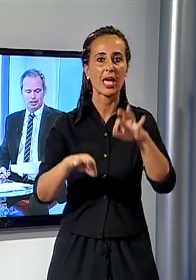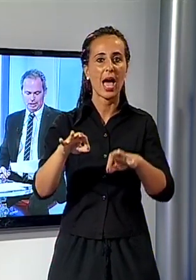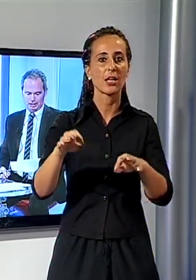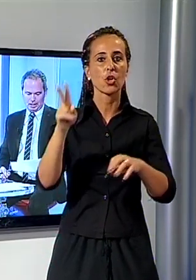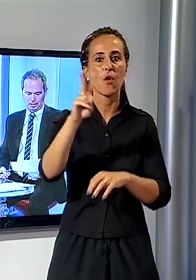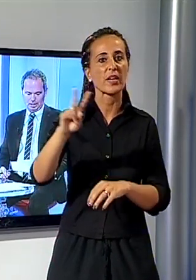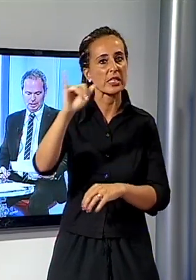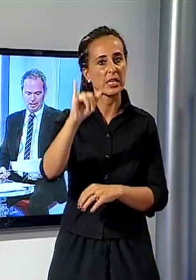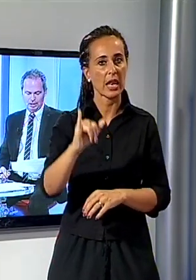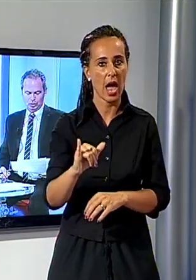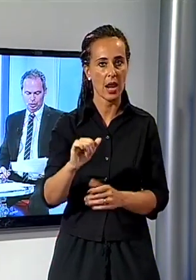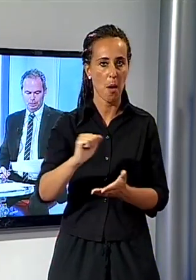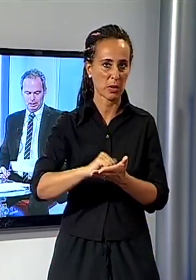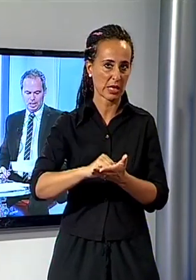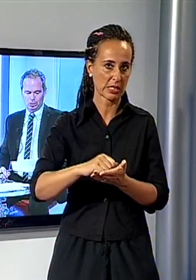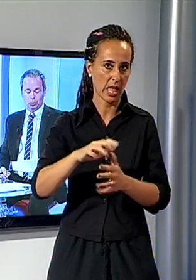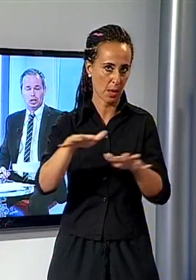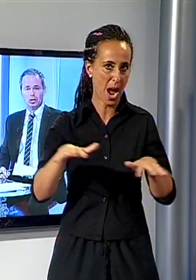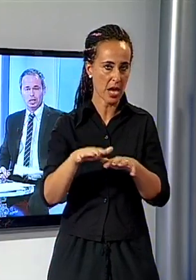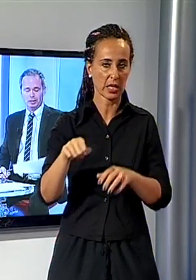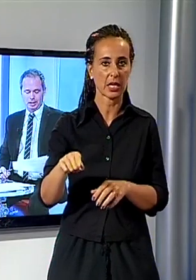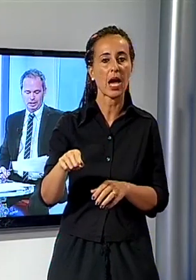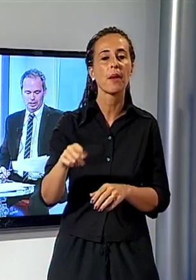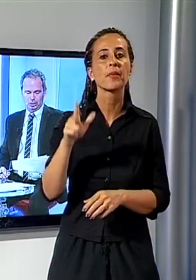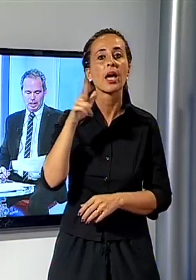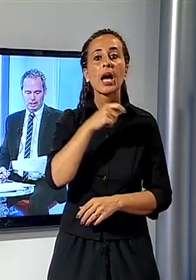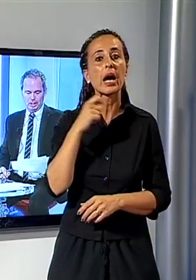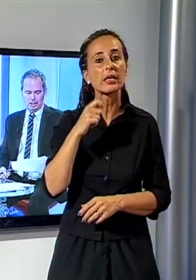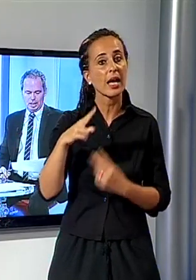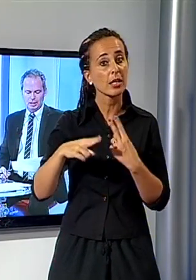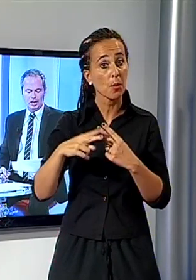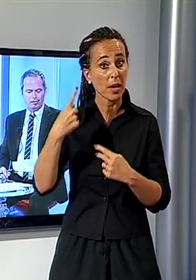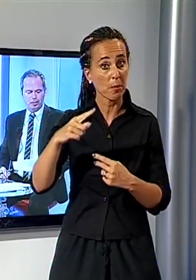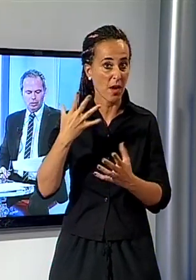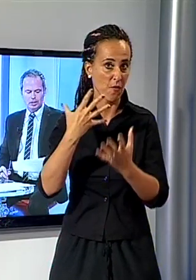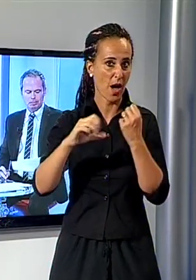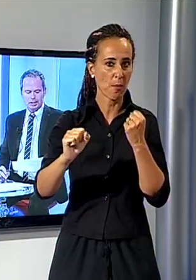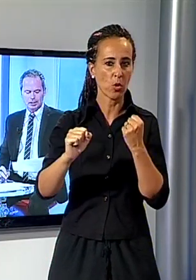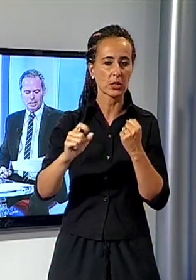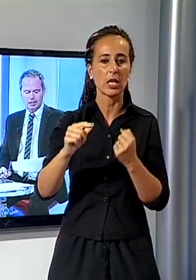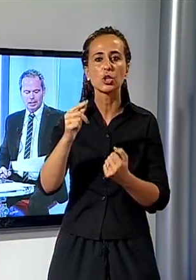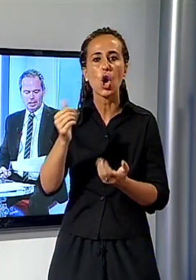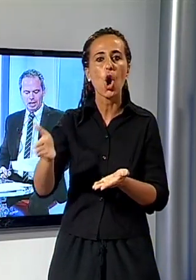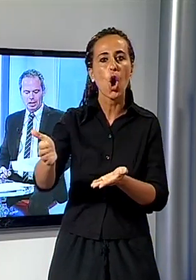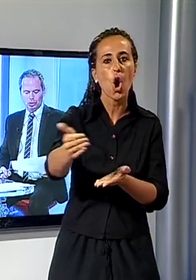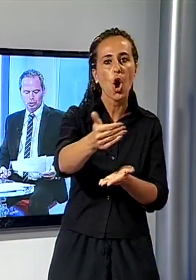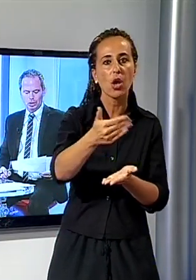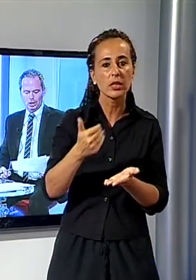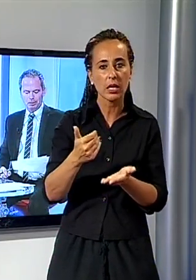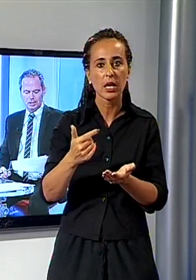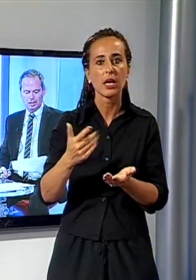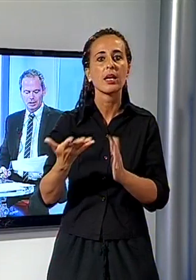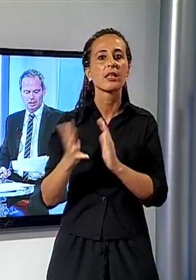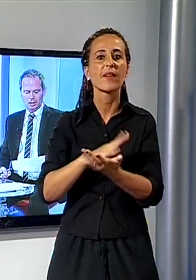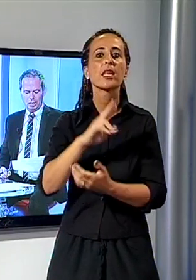divertimento è assicurato grazie anche alla musica e allo spettacolo con il cantante Thomas Grazioso che è stato protagonista della trasmissione